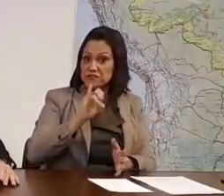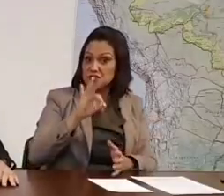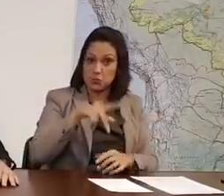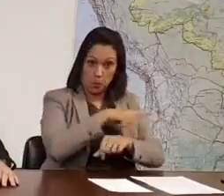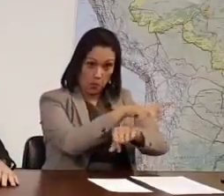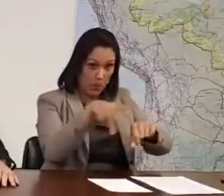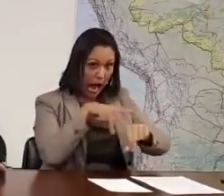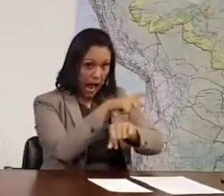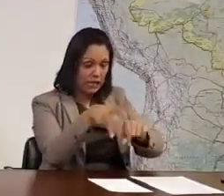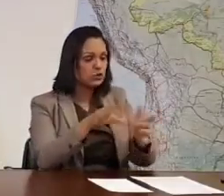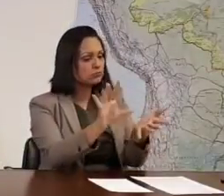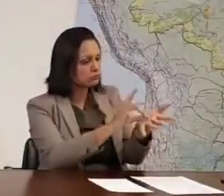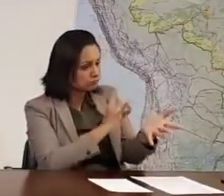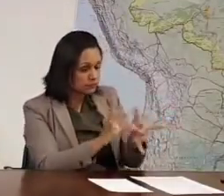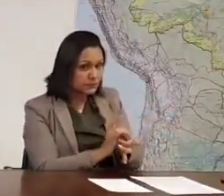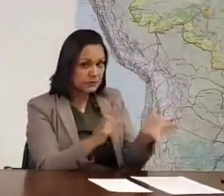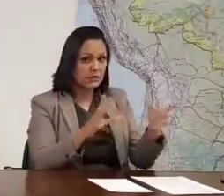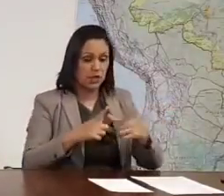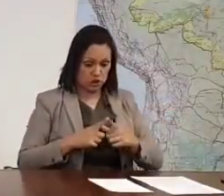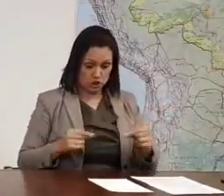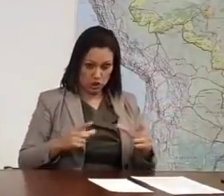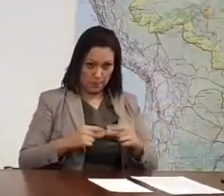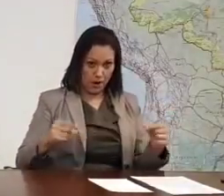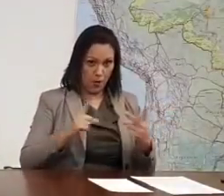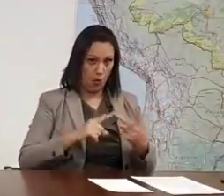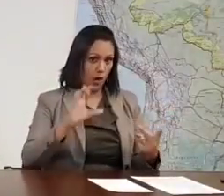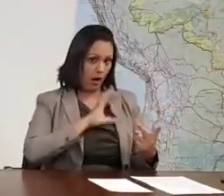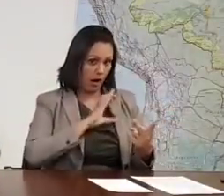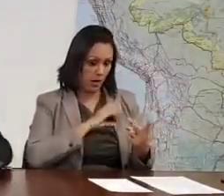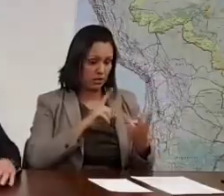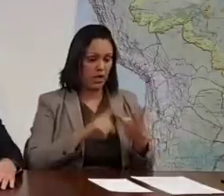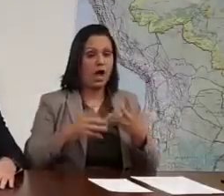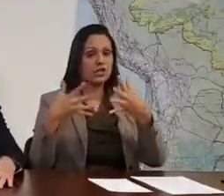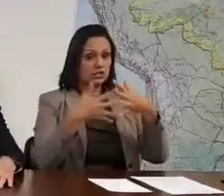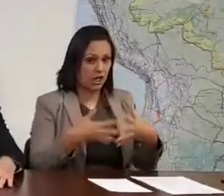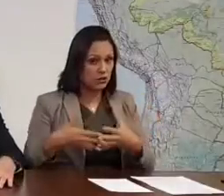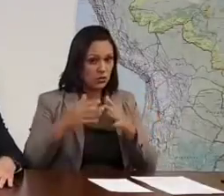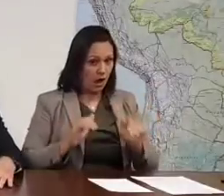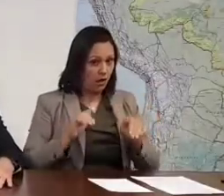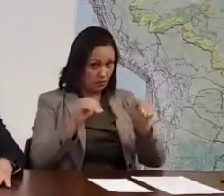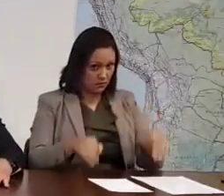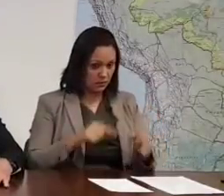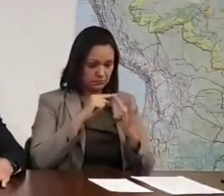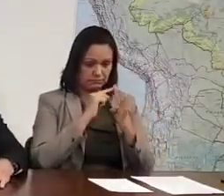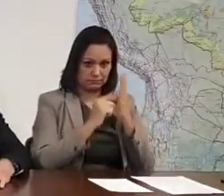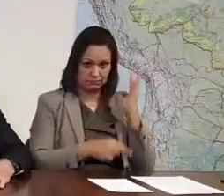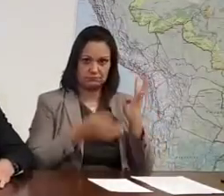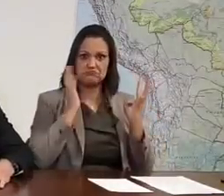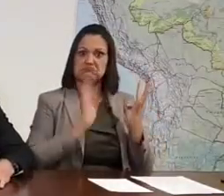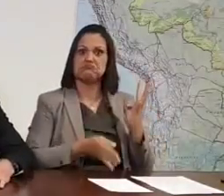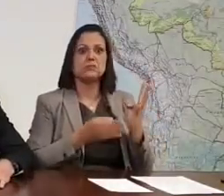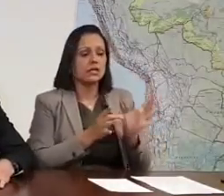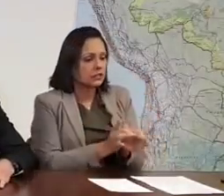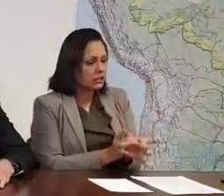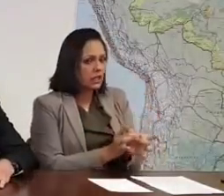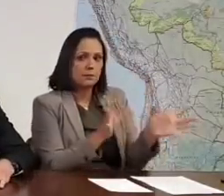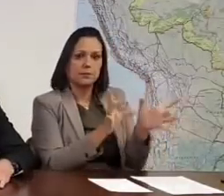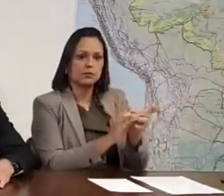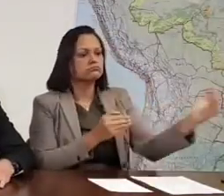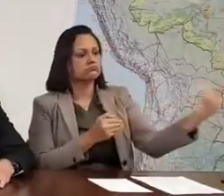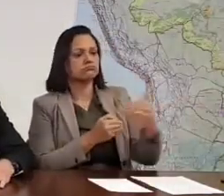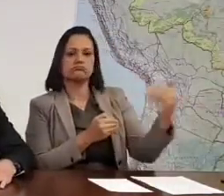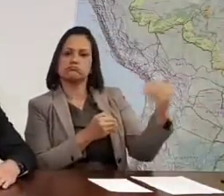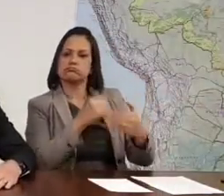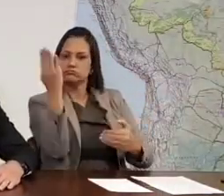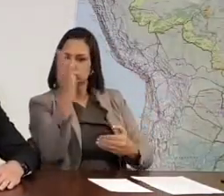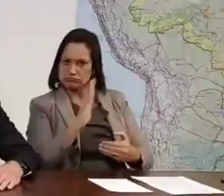aí. Japão, Canadá, Estados Unidos e Austrália. Tudo bem. Automaticamente nós já tivemos um incremento de 52%